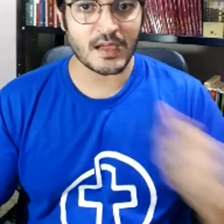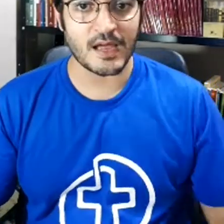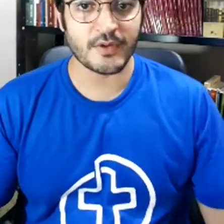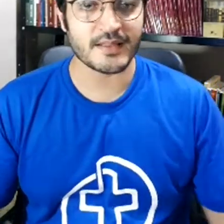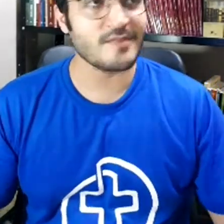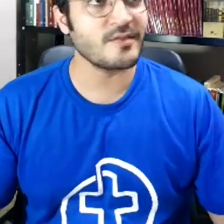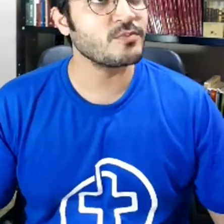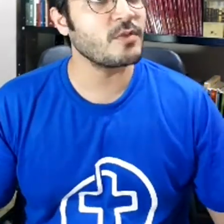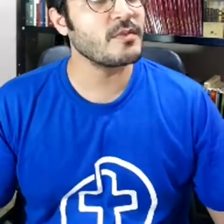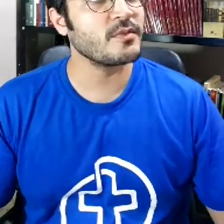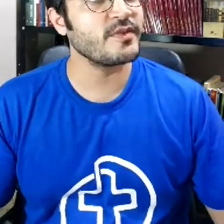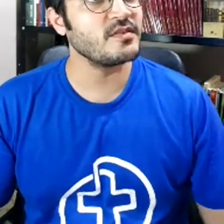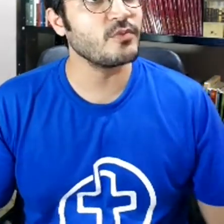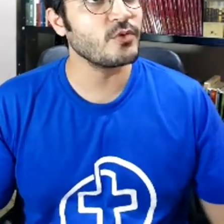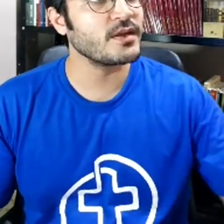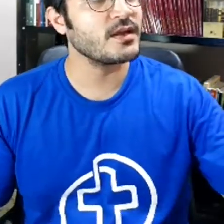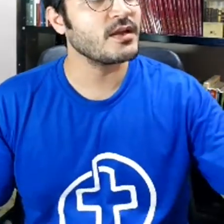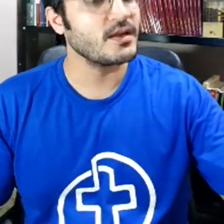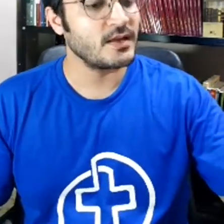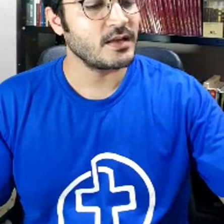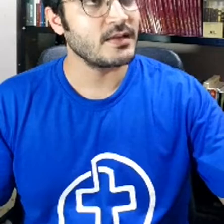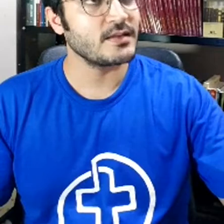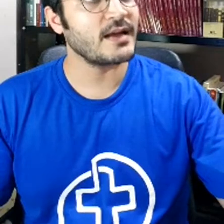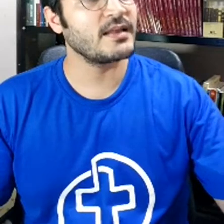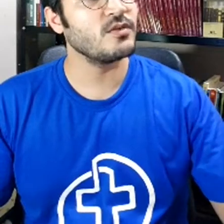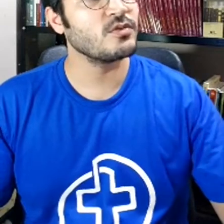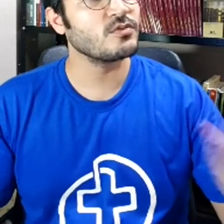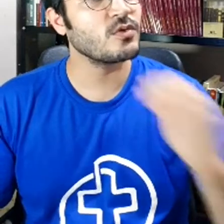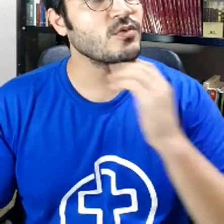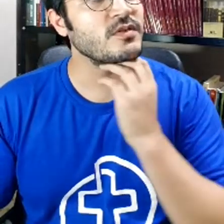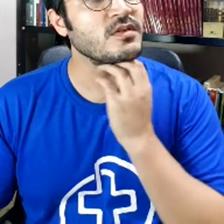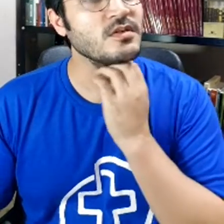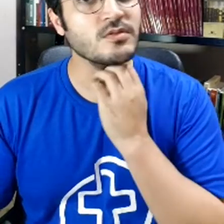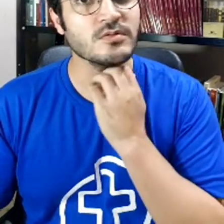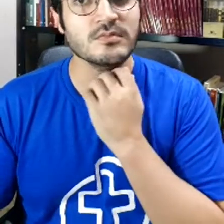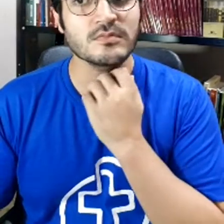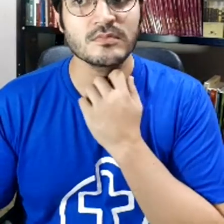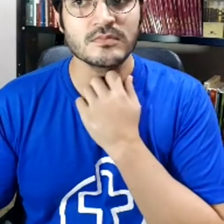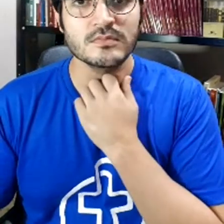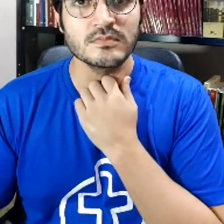Ah, é porque está havendo um problema no Facebook. Daqui eu não estou conseguindo